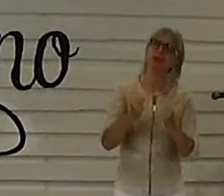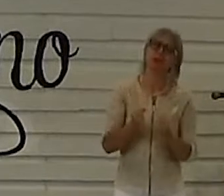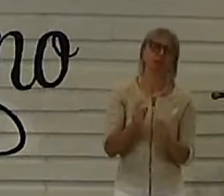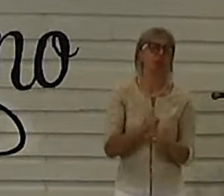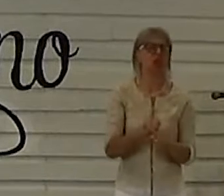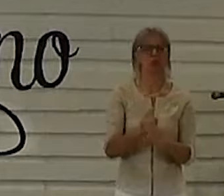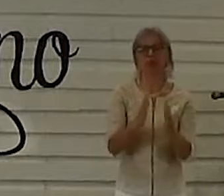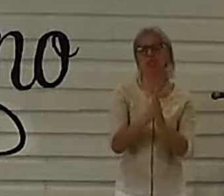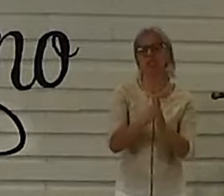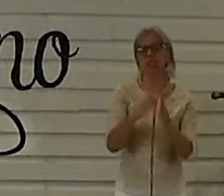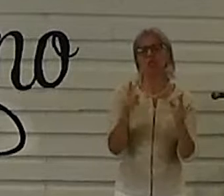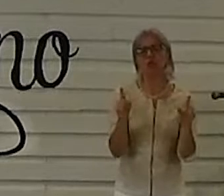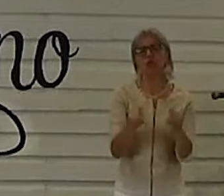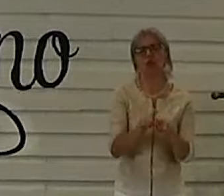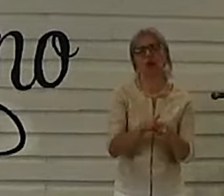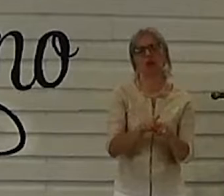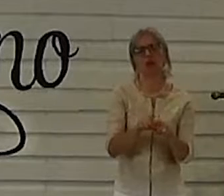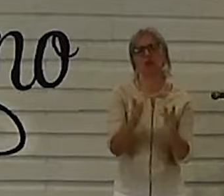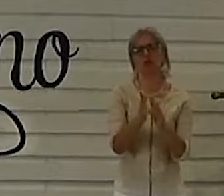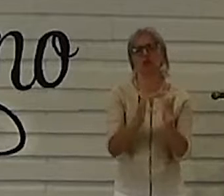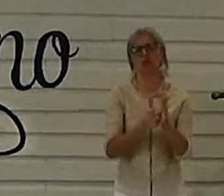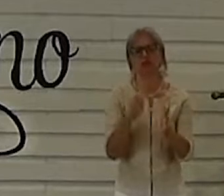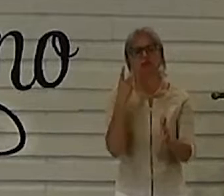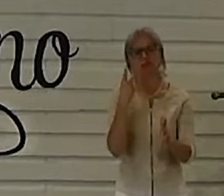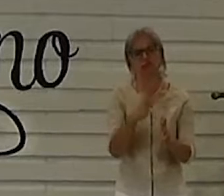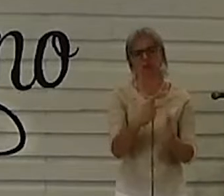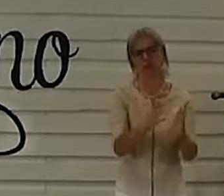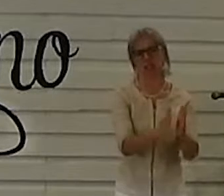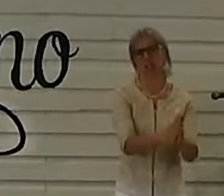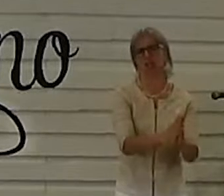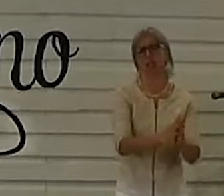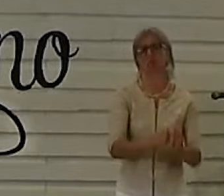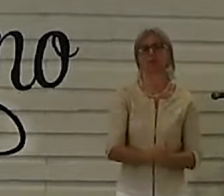Cristo, vedere le persone nel bisogno come le vedeva Gesù.